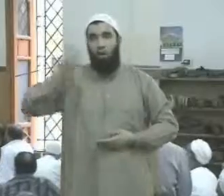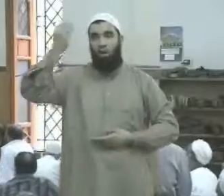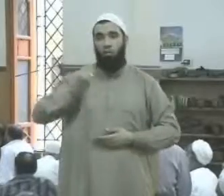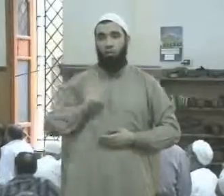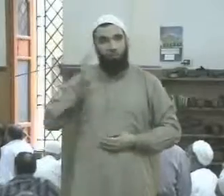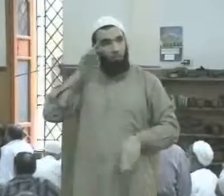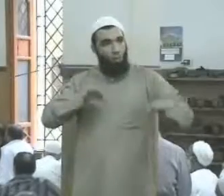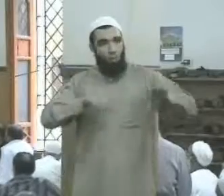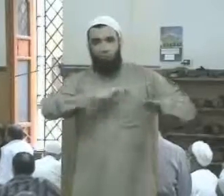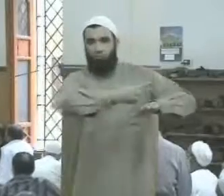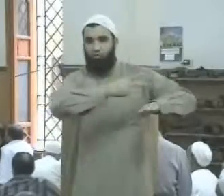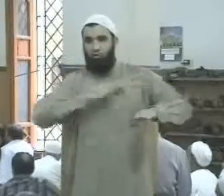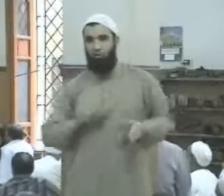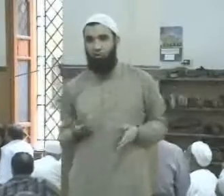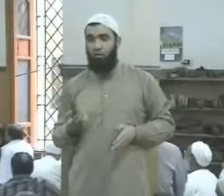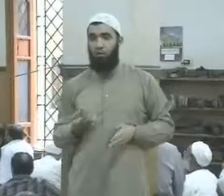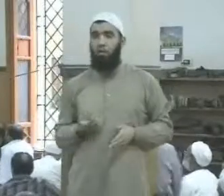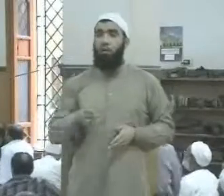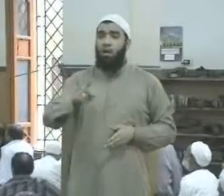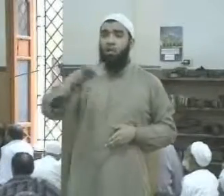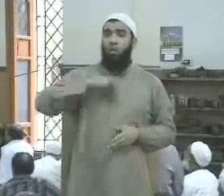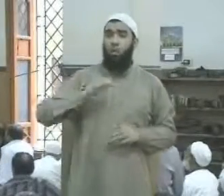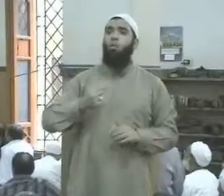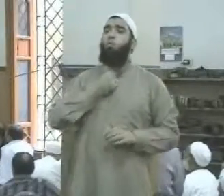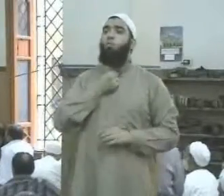الجمعه تريد ان تسمع ماذا يقول الشيخ،